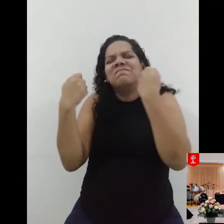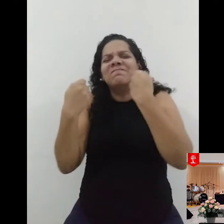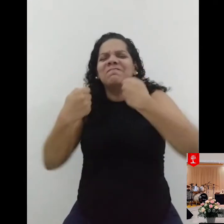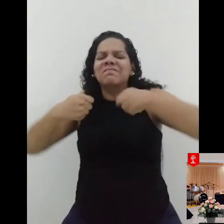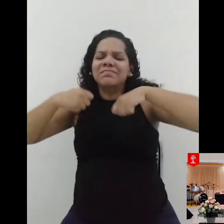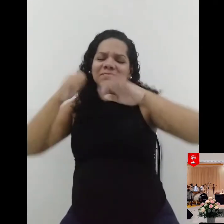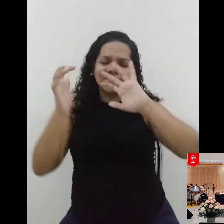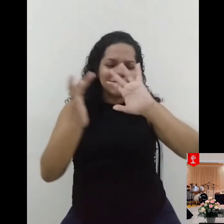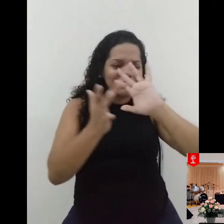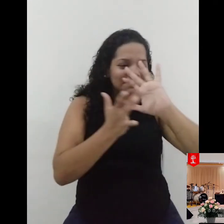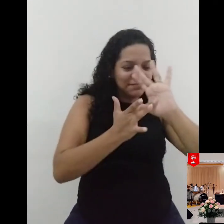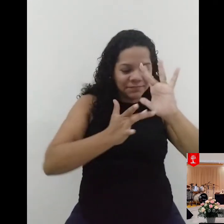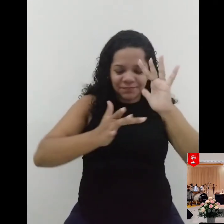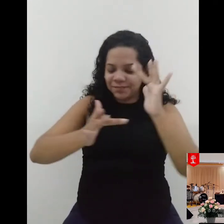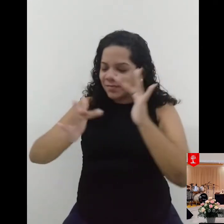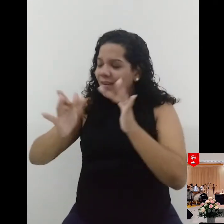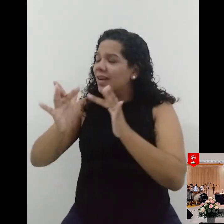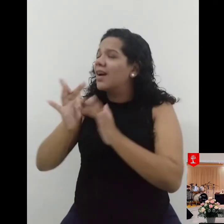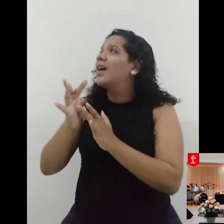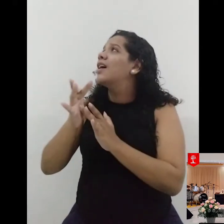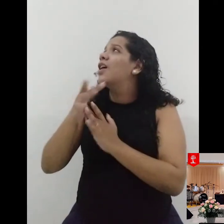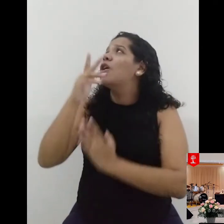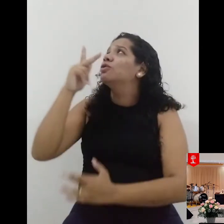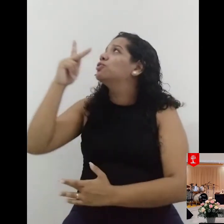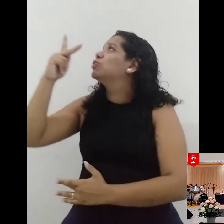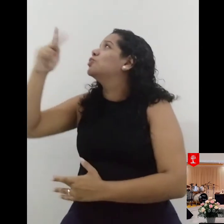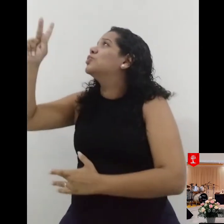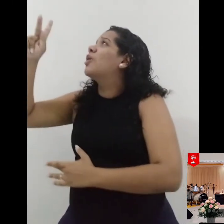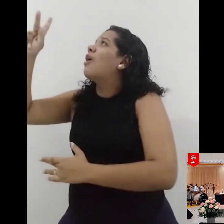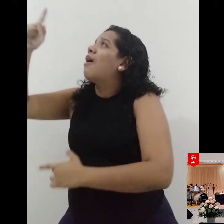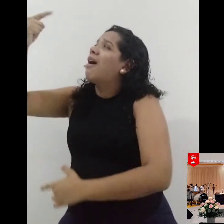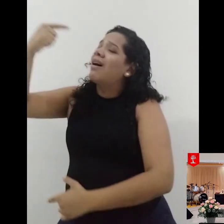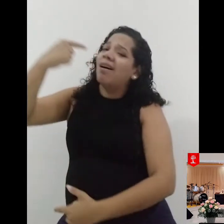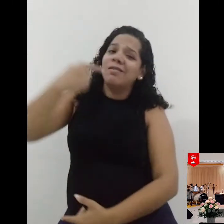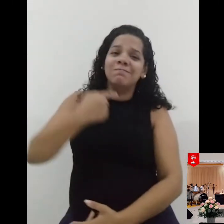És tudo que eu preciso,